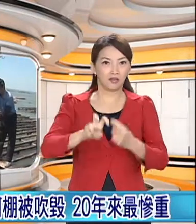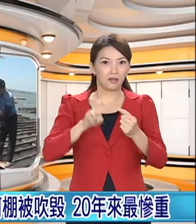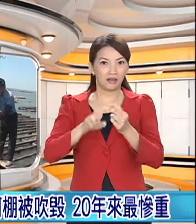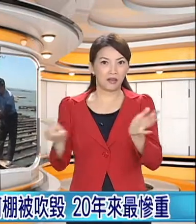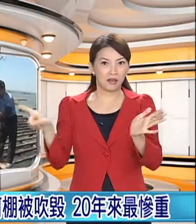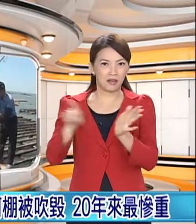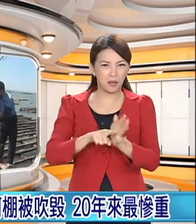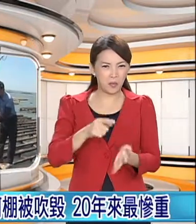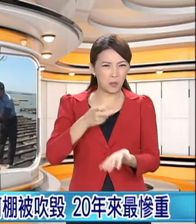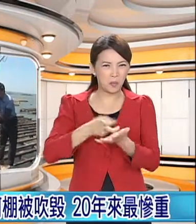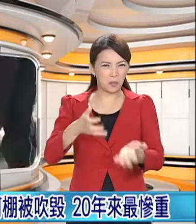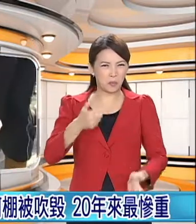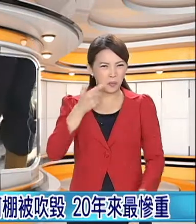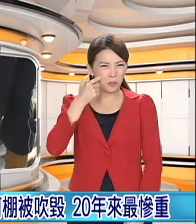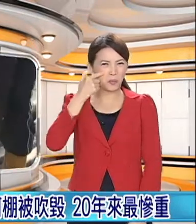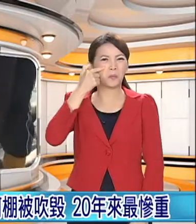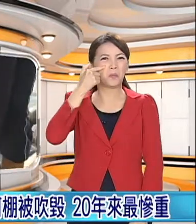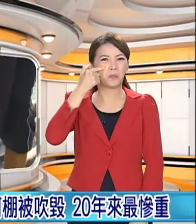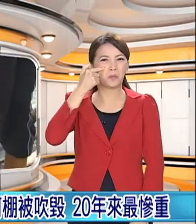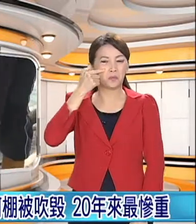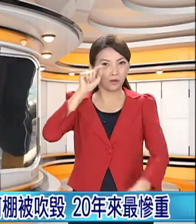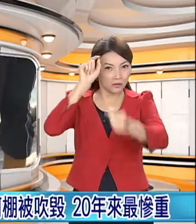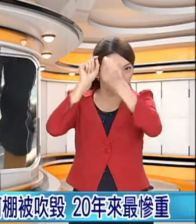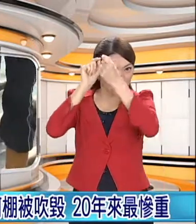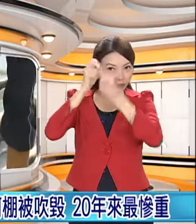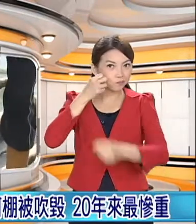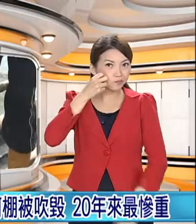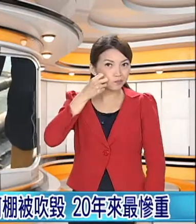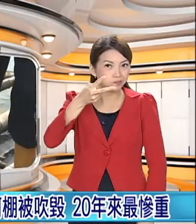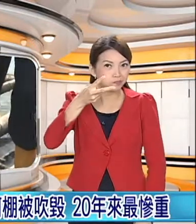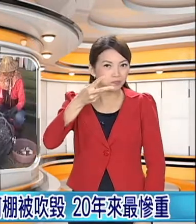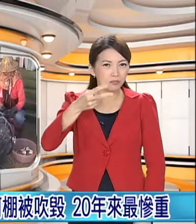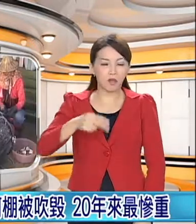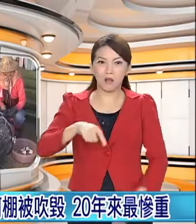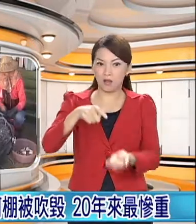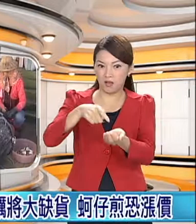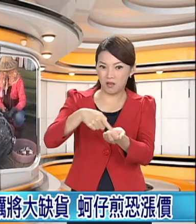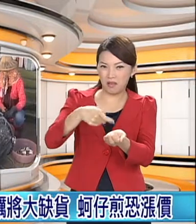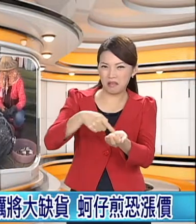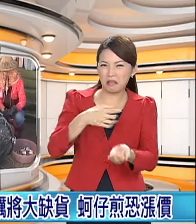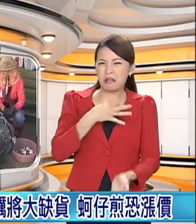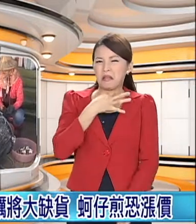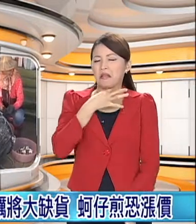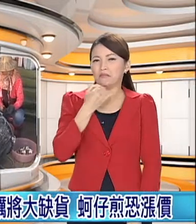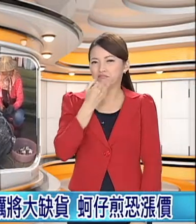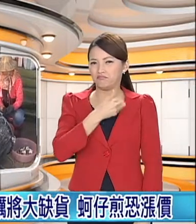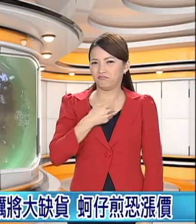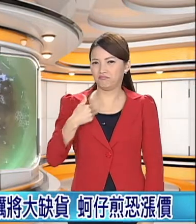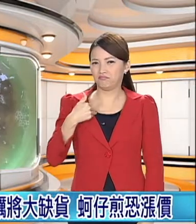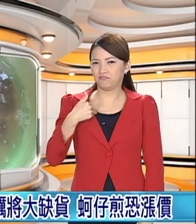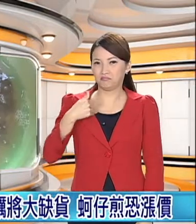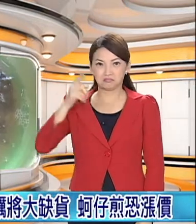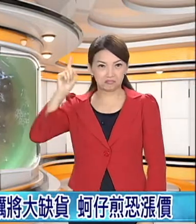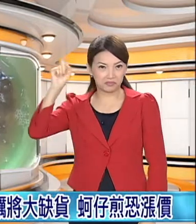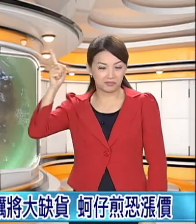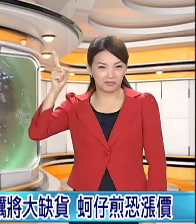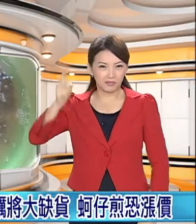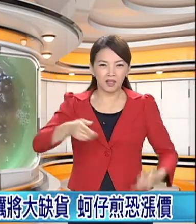最严重的一次。而未来2个月，牡蛎将会可能有大缺货的情况，直